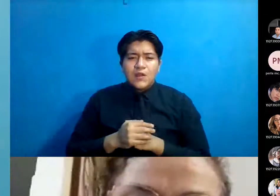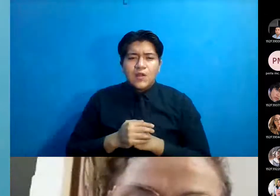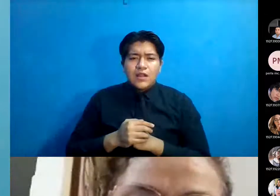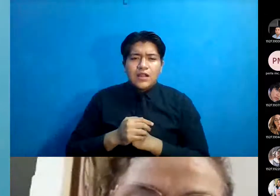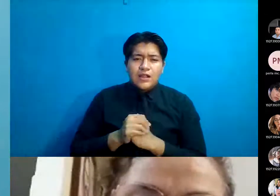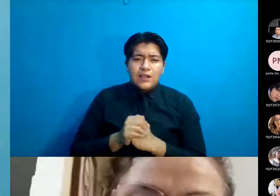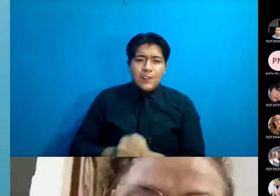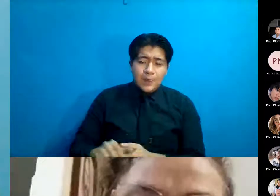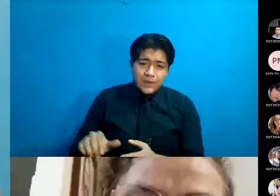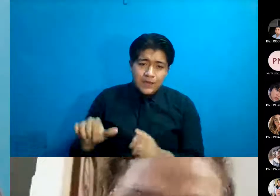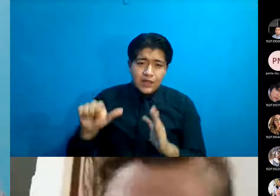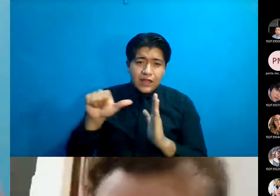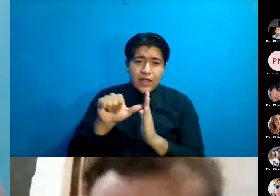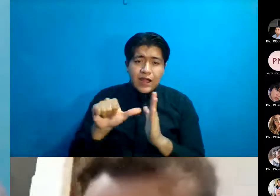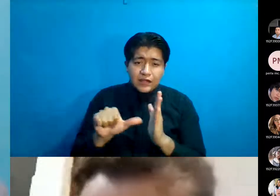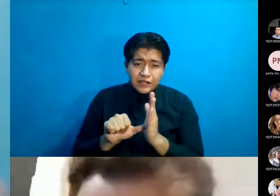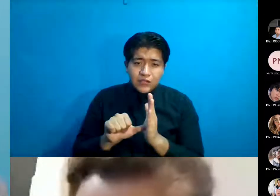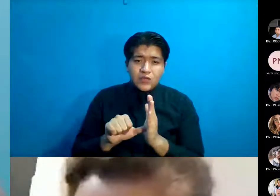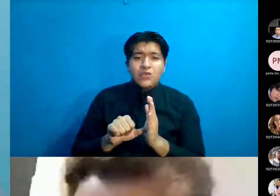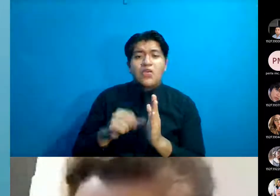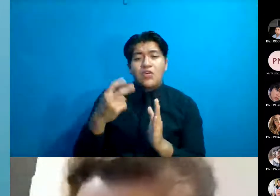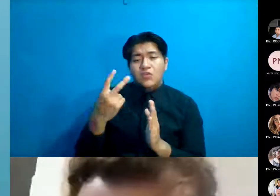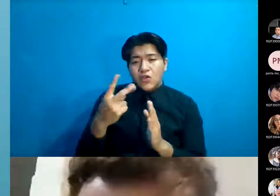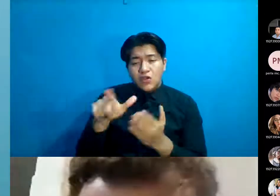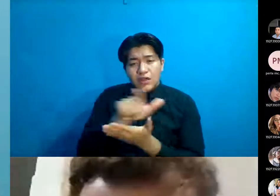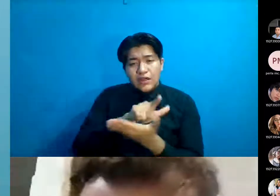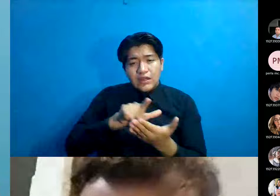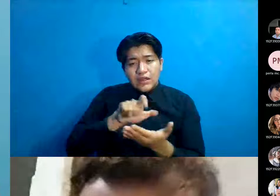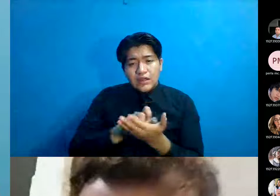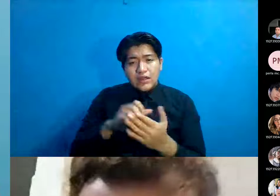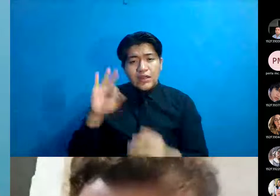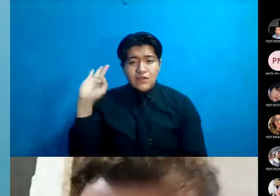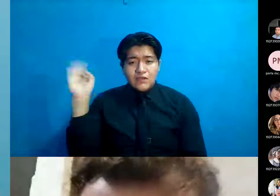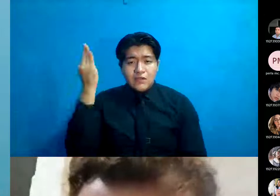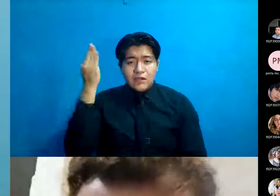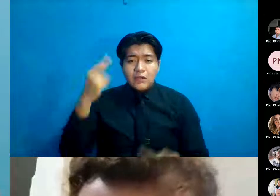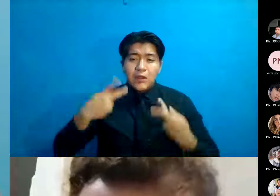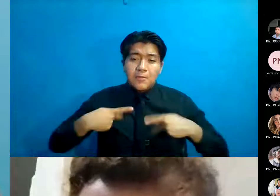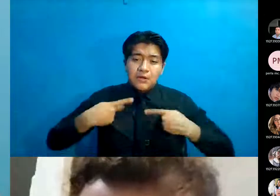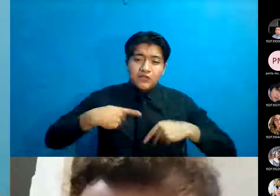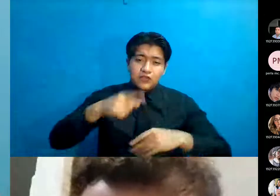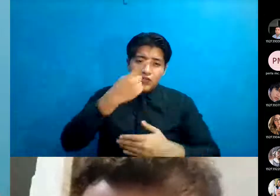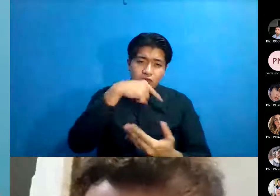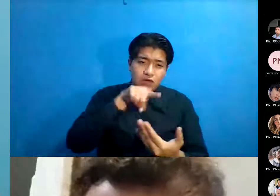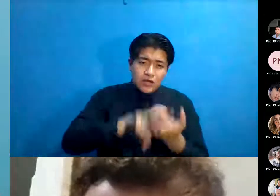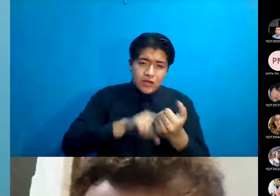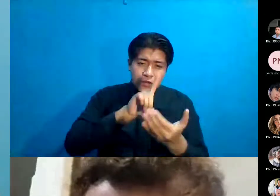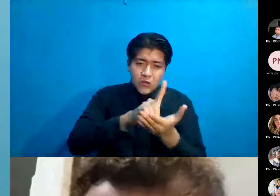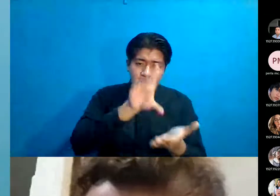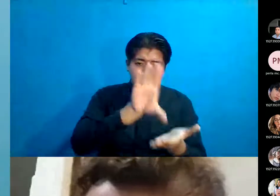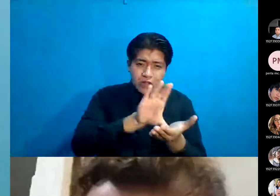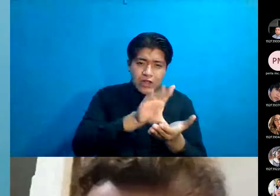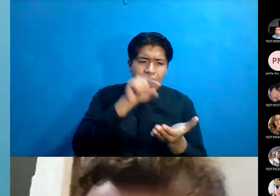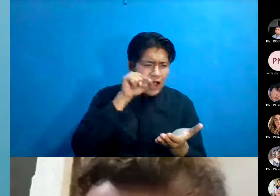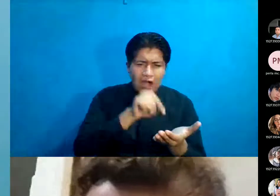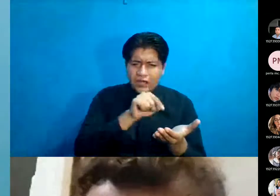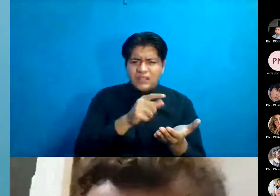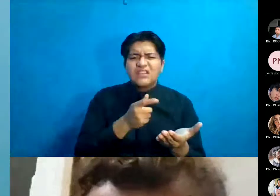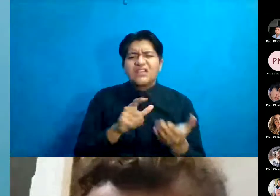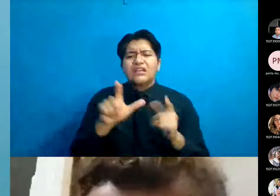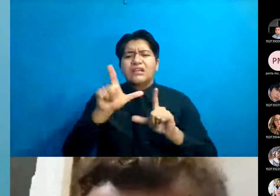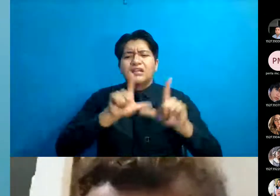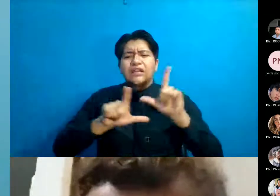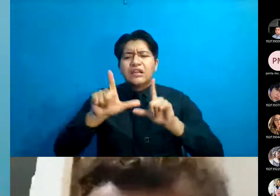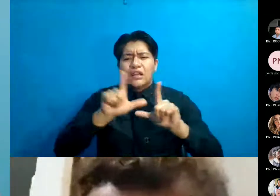2, fracción 22 de la Ley General para la Inclusión de las Personas con Discapacidad. Ahí tenemos lo que es la lengua de señas mexicana, la lengua de una comunidad de